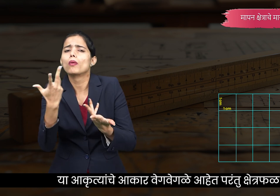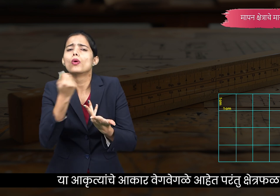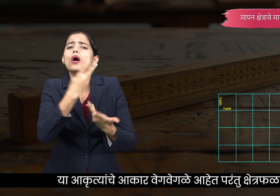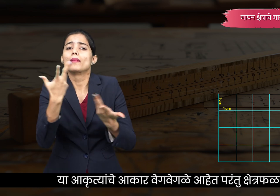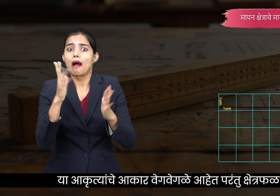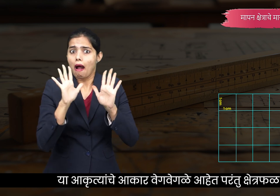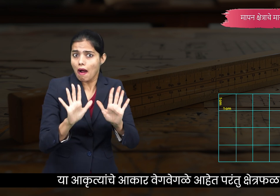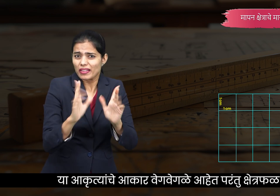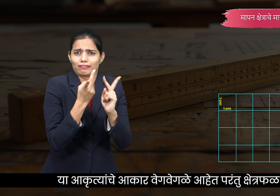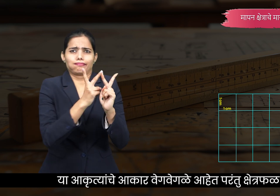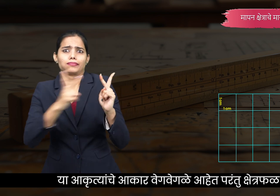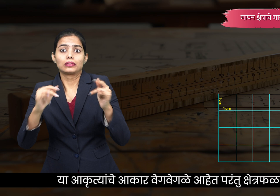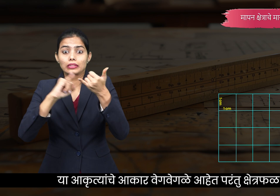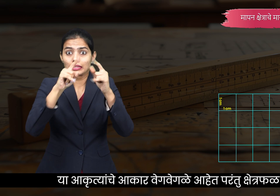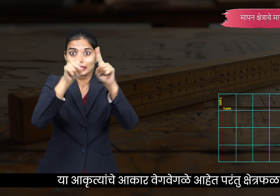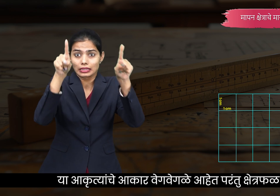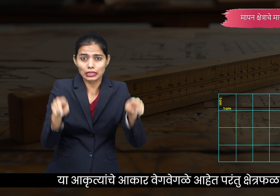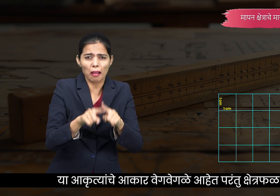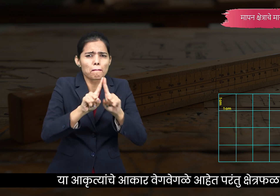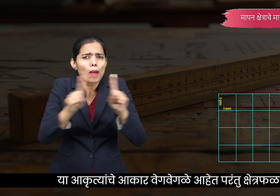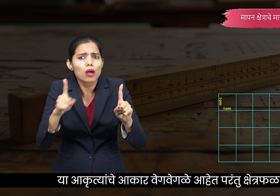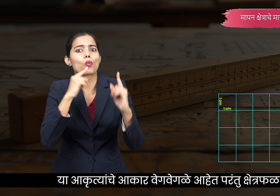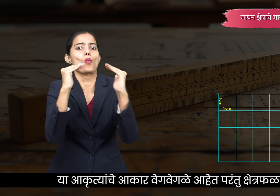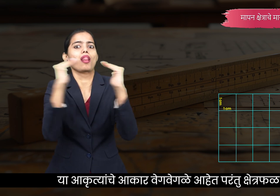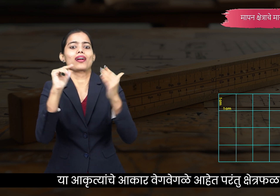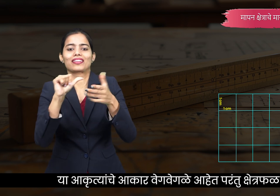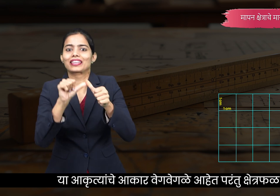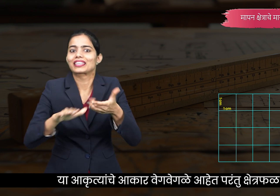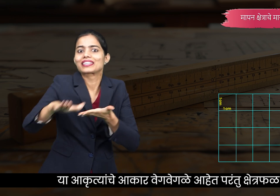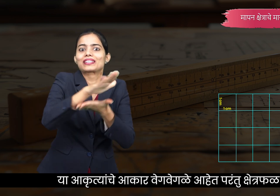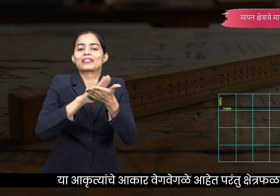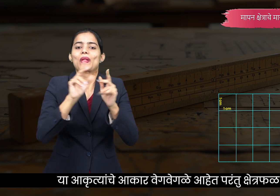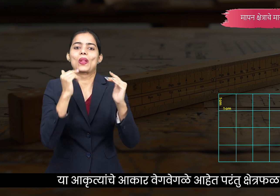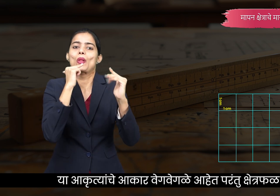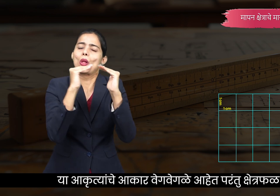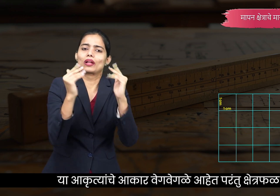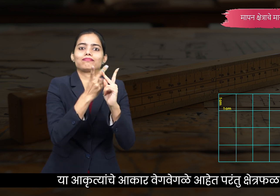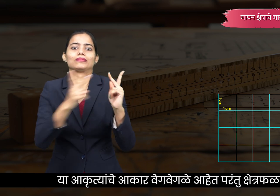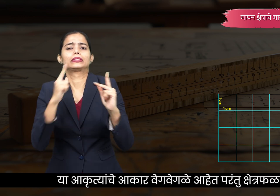या आकृत्यांचे आकार वेगवेगळे आहेत, परंतु क्षेत्रफळ समान आहेत।